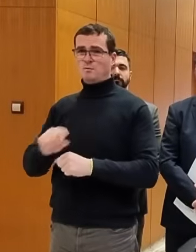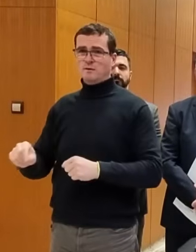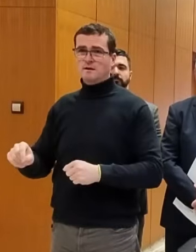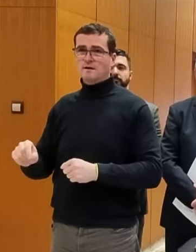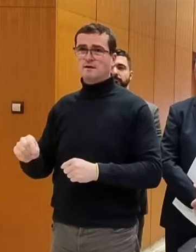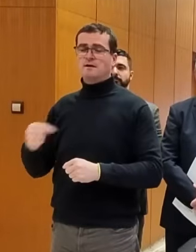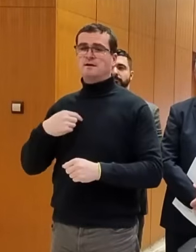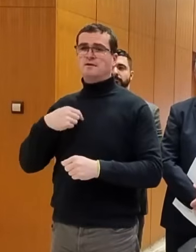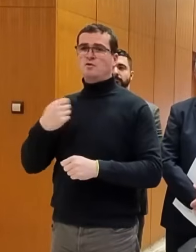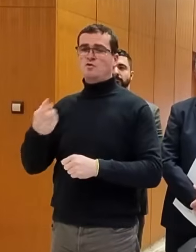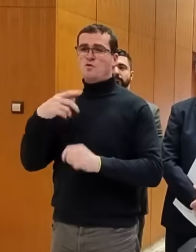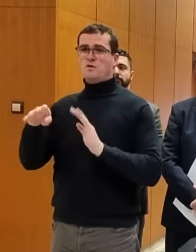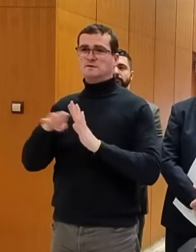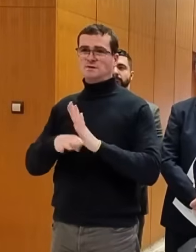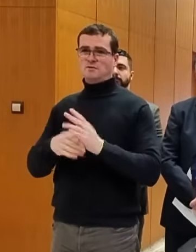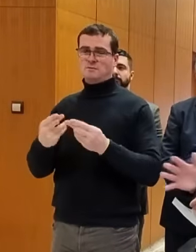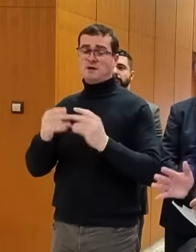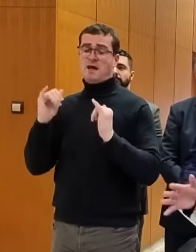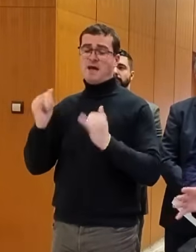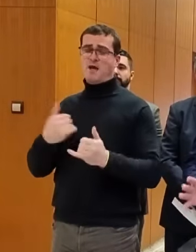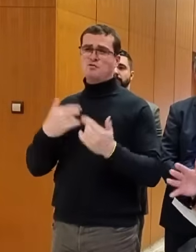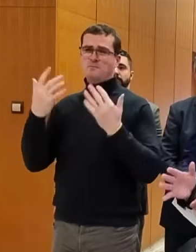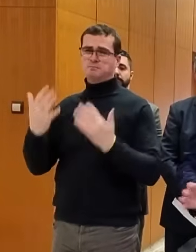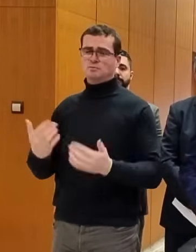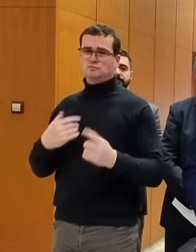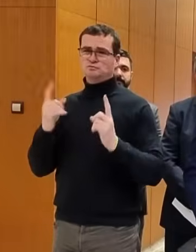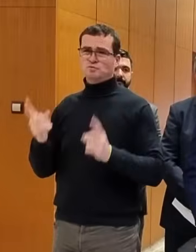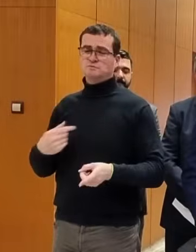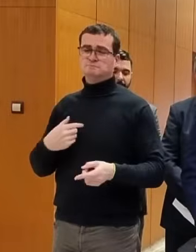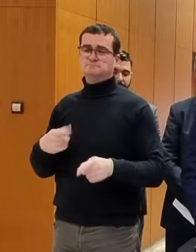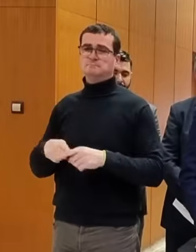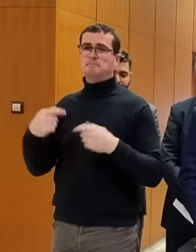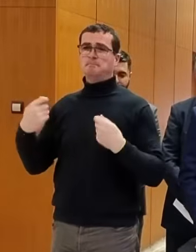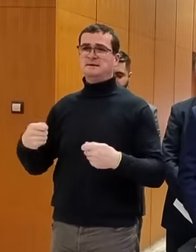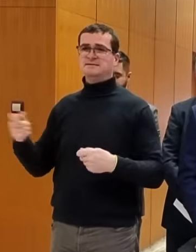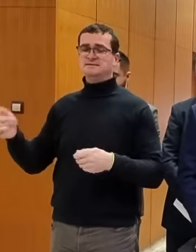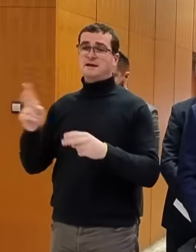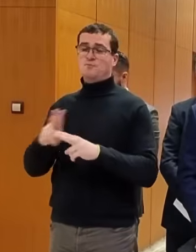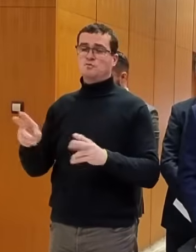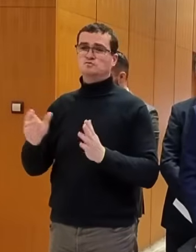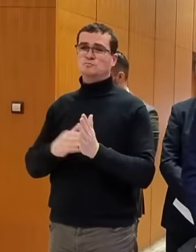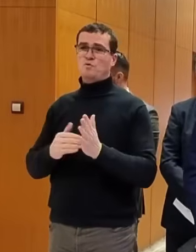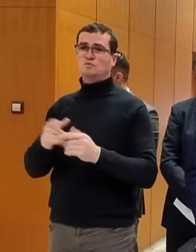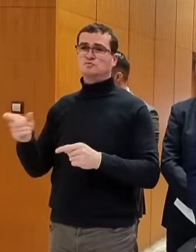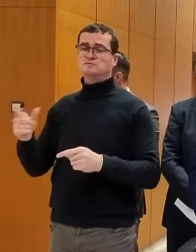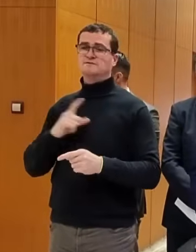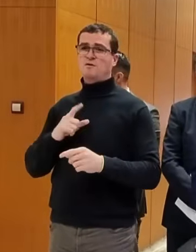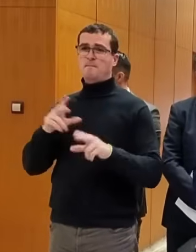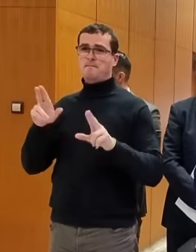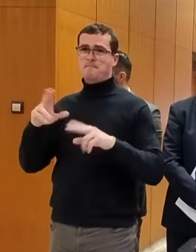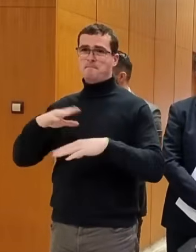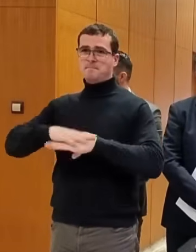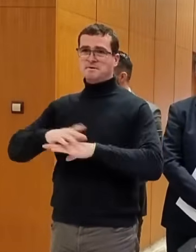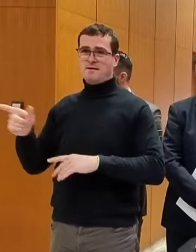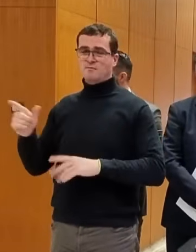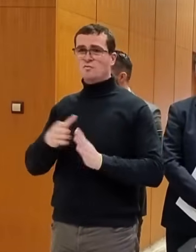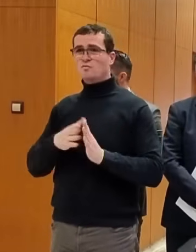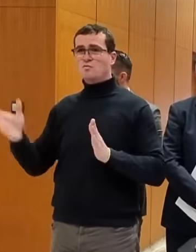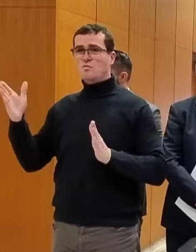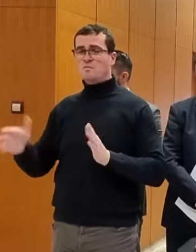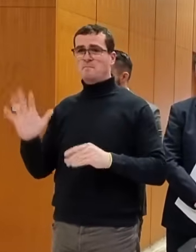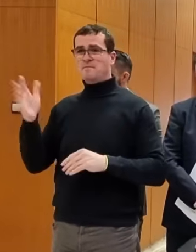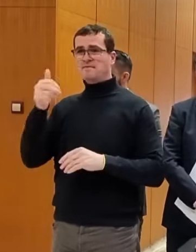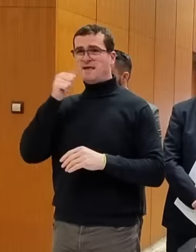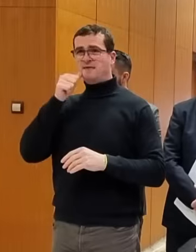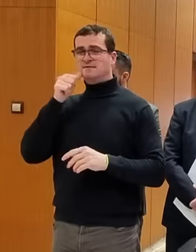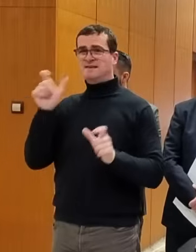republiky, dostali do zákonnej podoby. Áno, musíme rátať s tým, že pani prezidentka môže využiť svoje právo a v lehote 15 dní